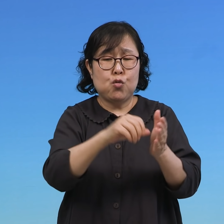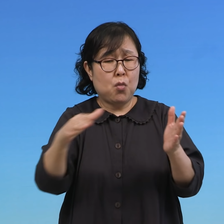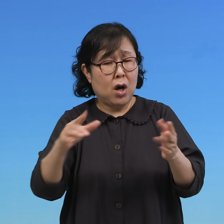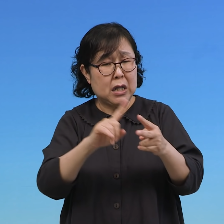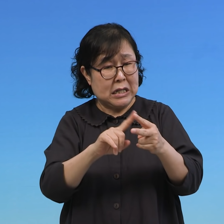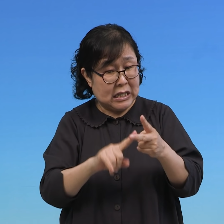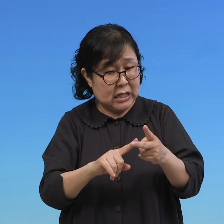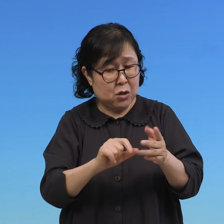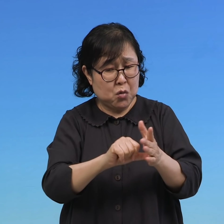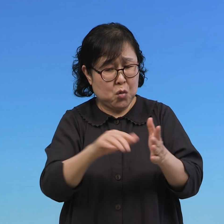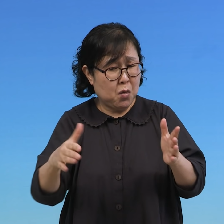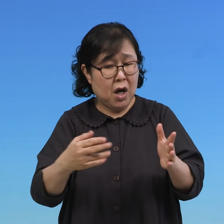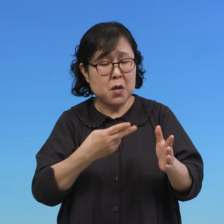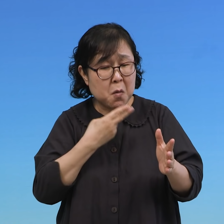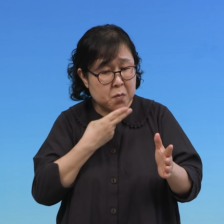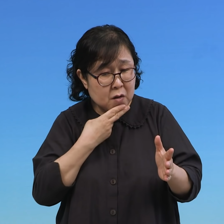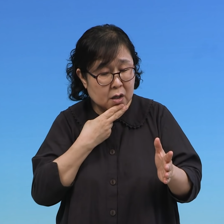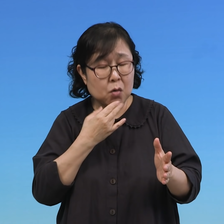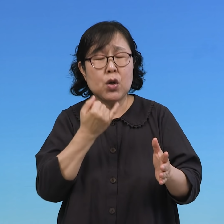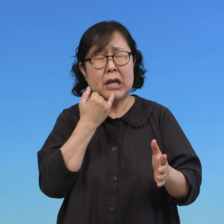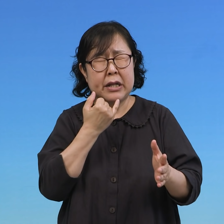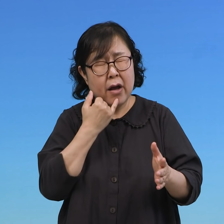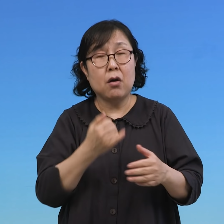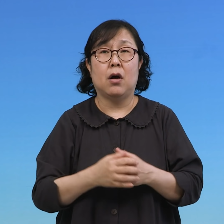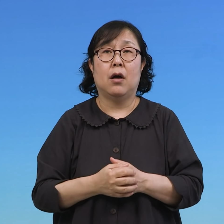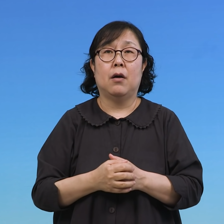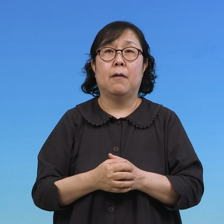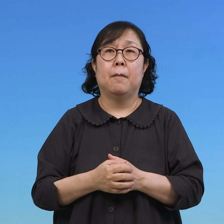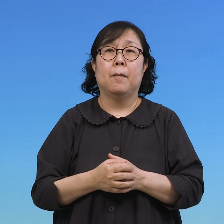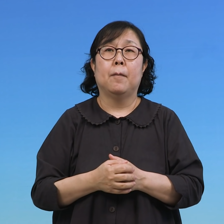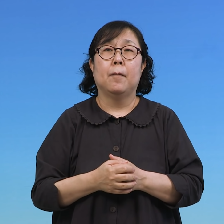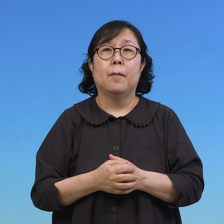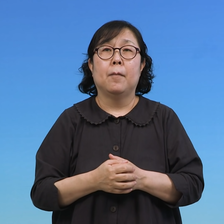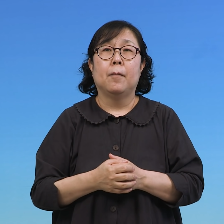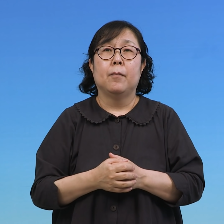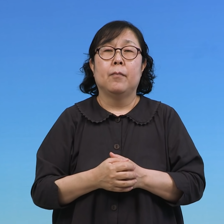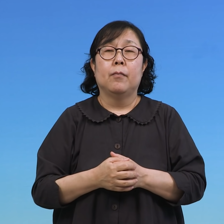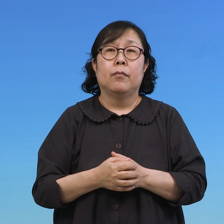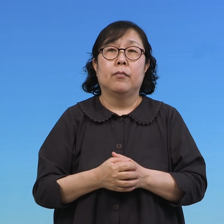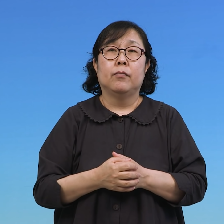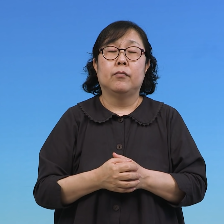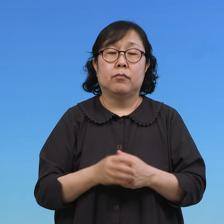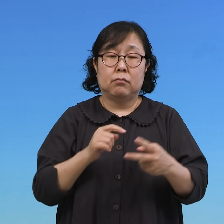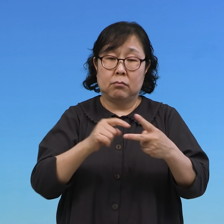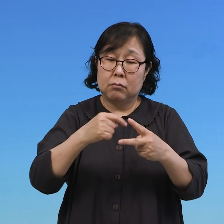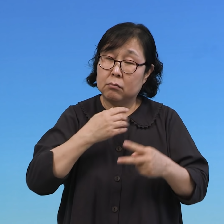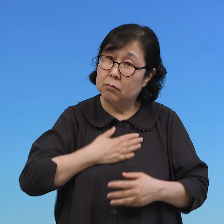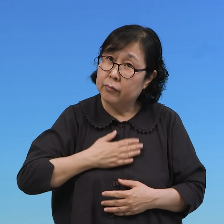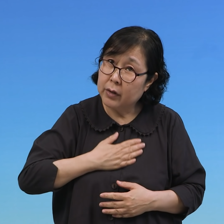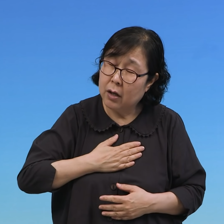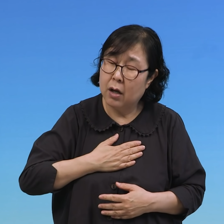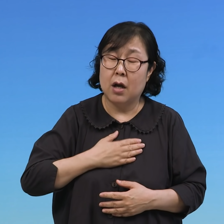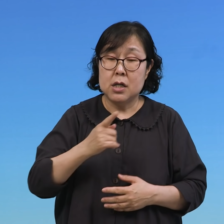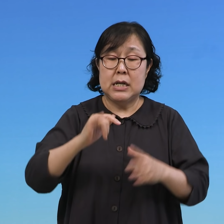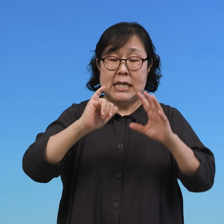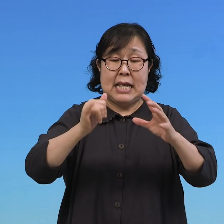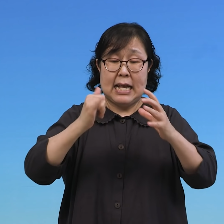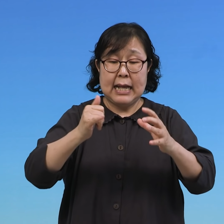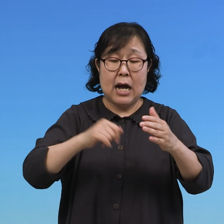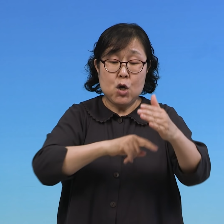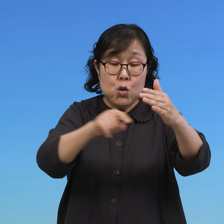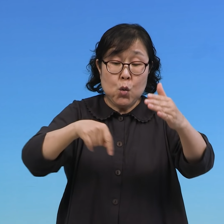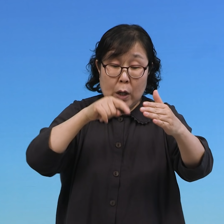당신이 유명하거나 유명하지 않는 것도 이는 그다지 중요하지 않습니다. 무슨 뜻인지 아시겠죠? 이